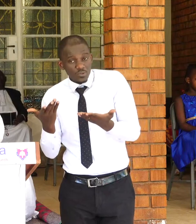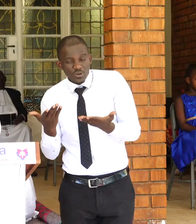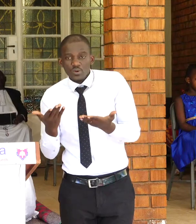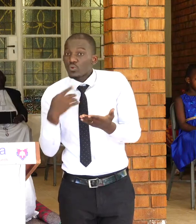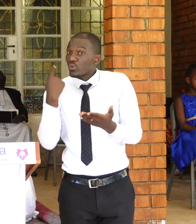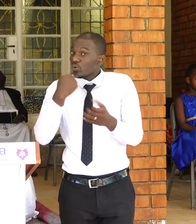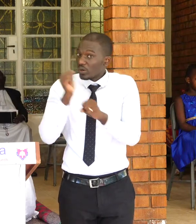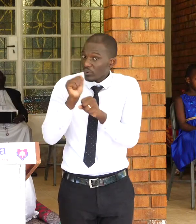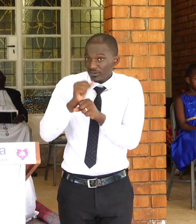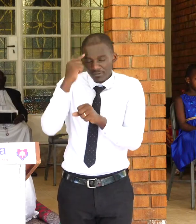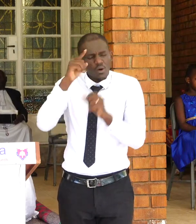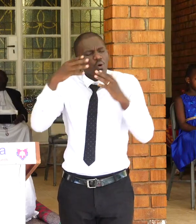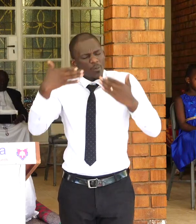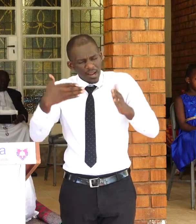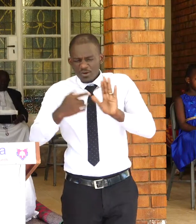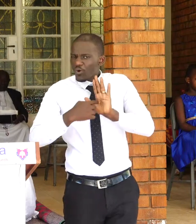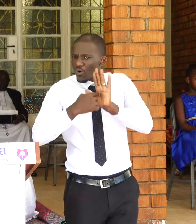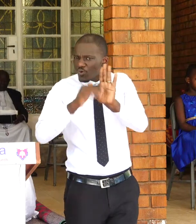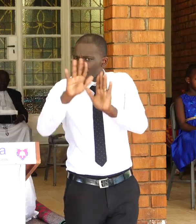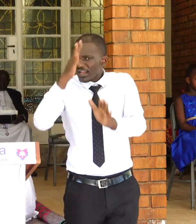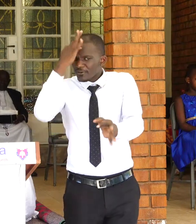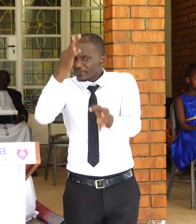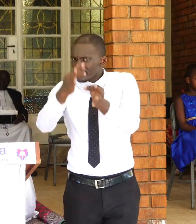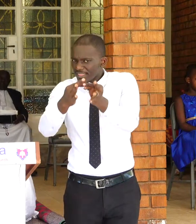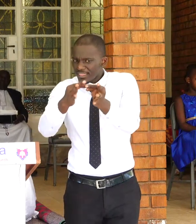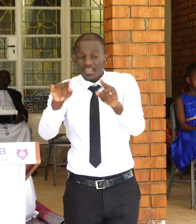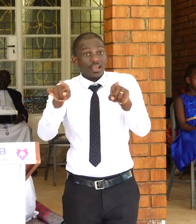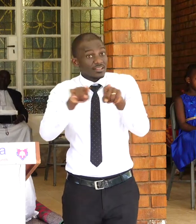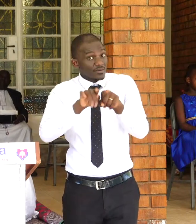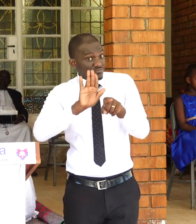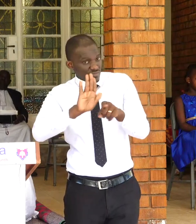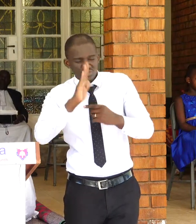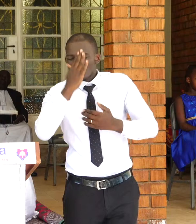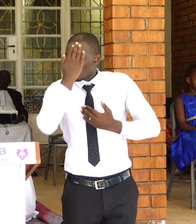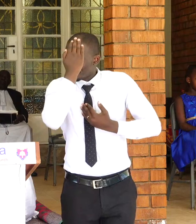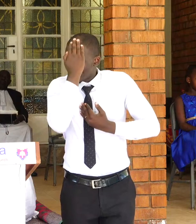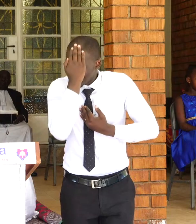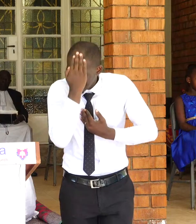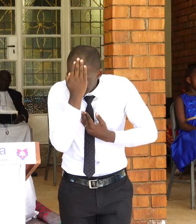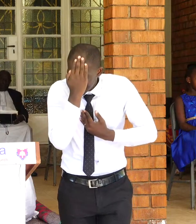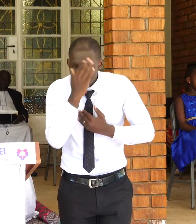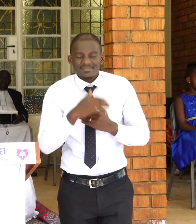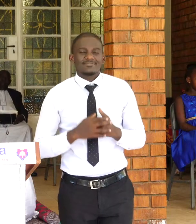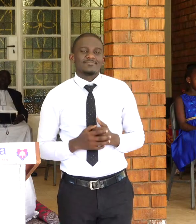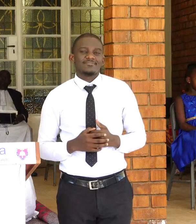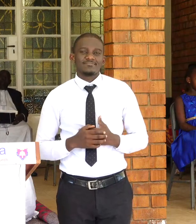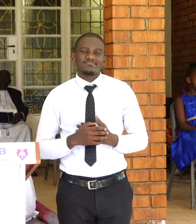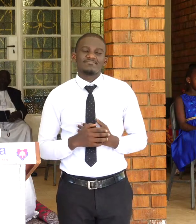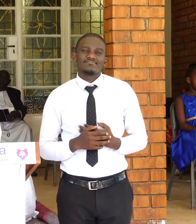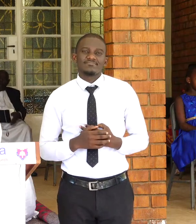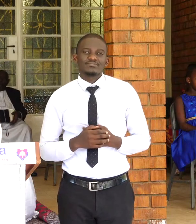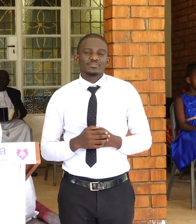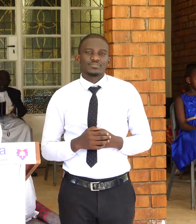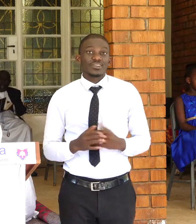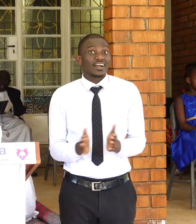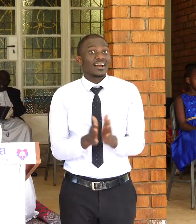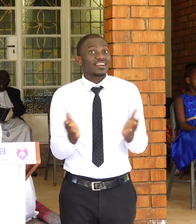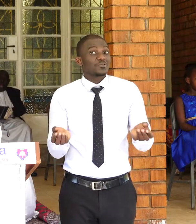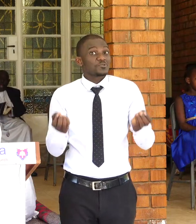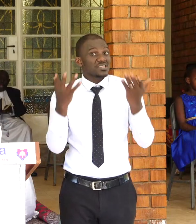oba okulaga obukukkiriza kwo n'obugonvu bwo eri oyo gw'okikolera.